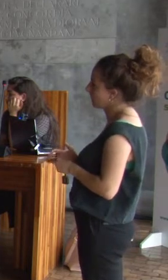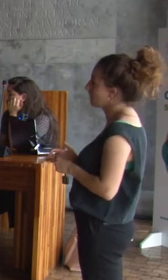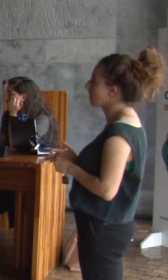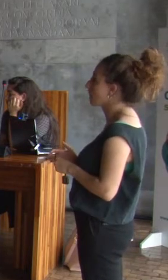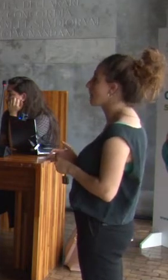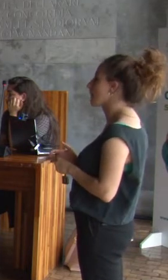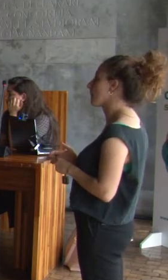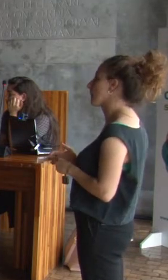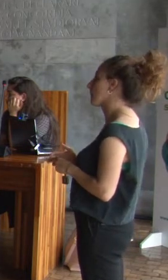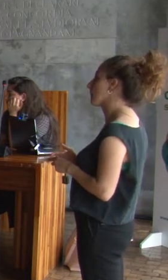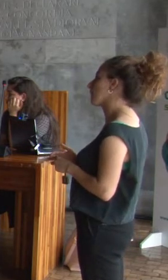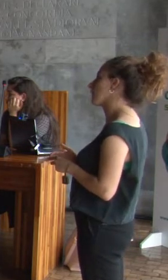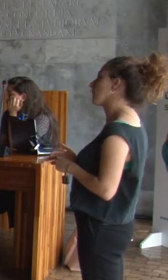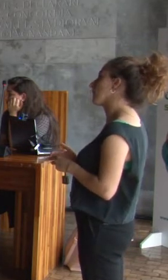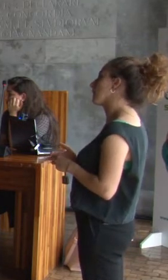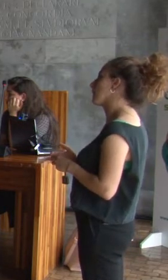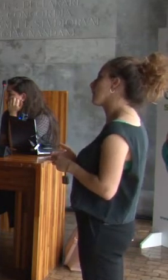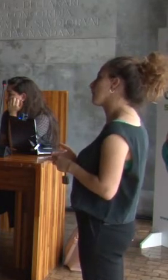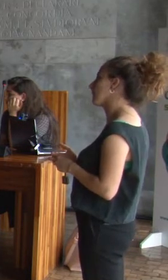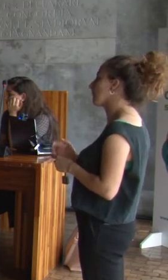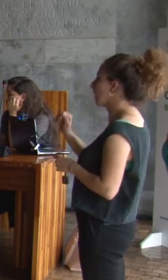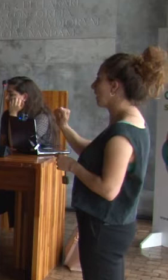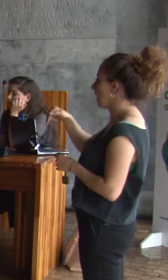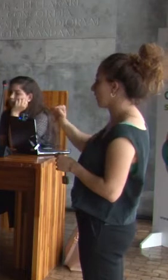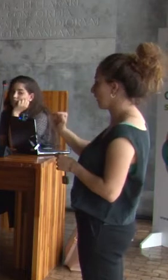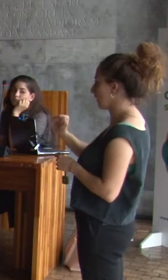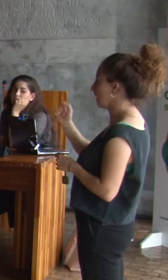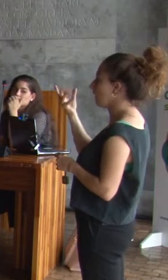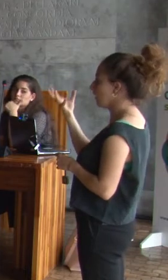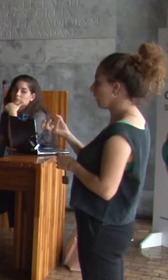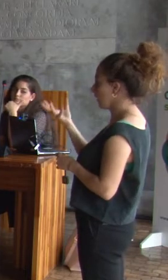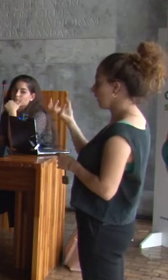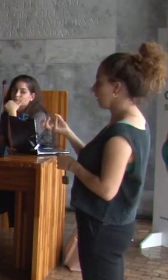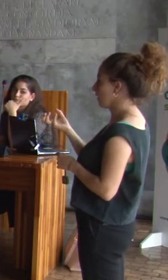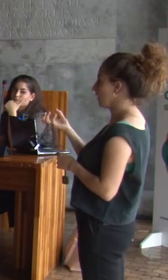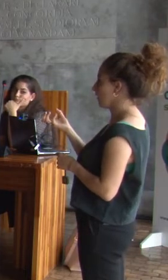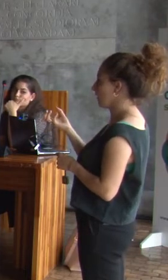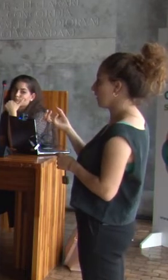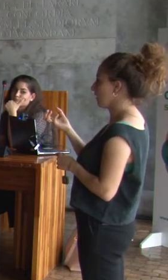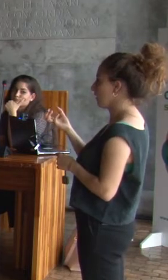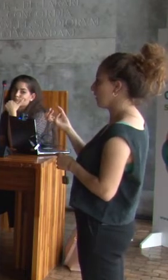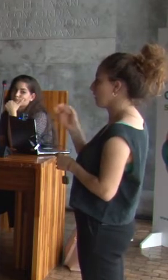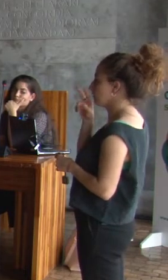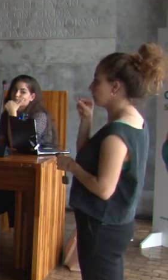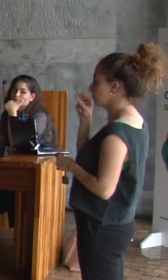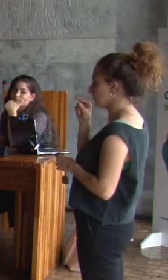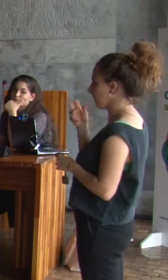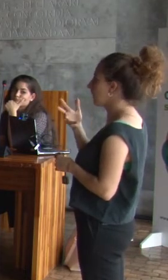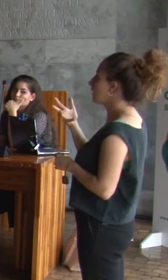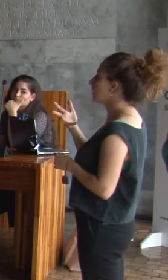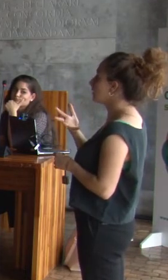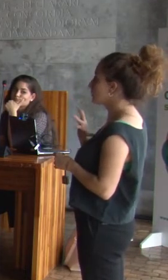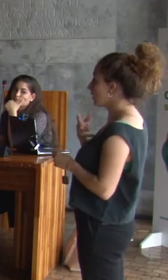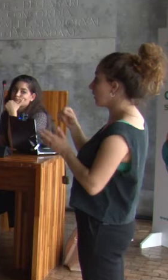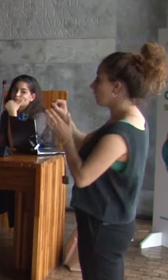Potevi interessare quello che attraeva me. Anna is recording a post in Rialto Area. There is a very important